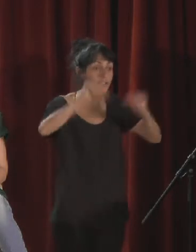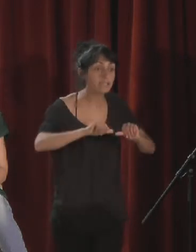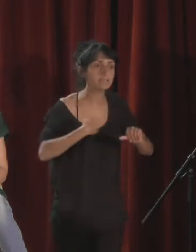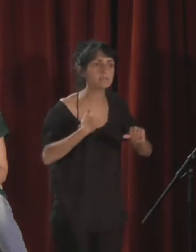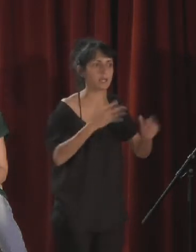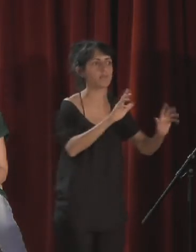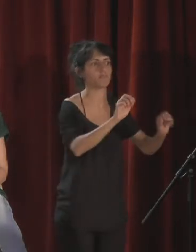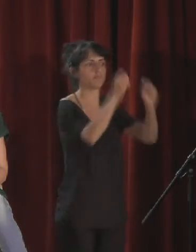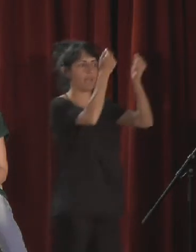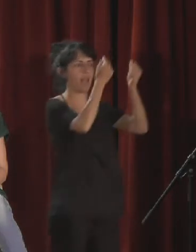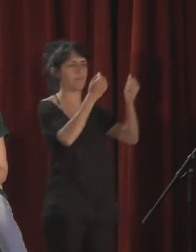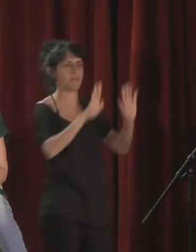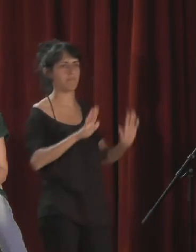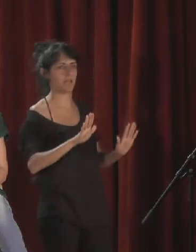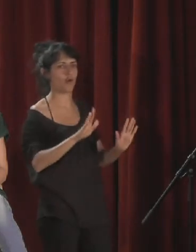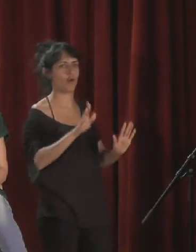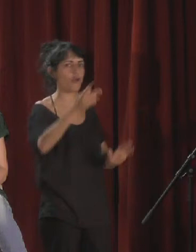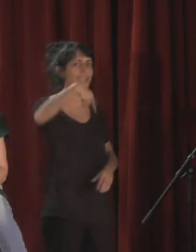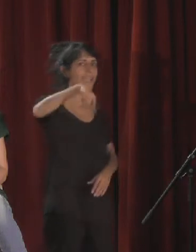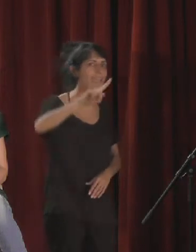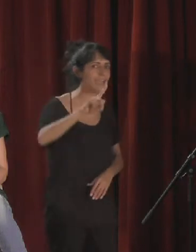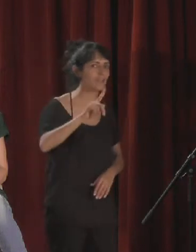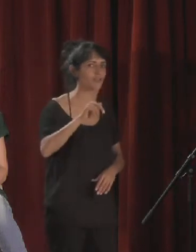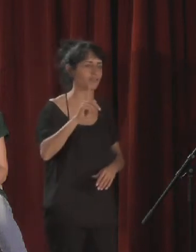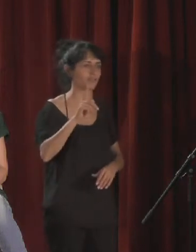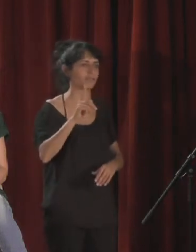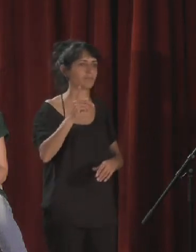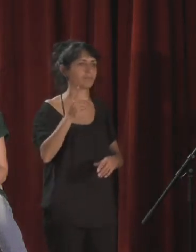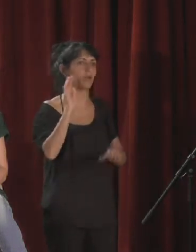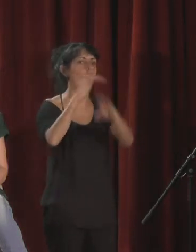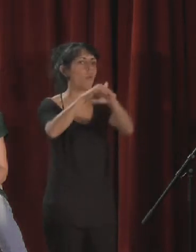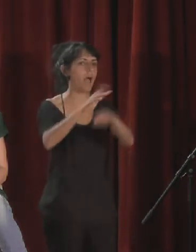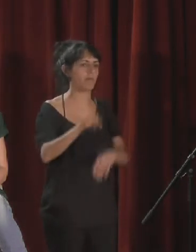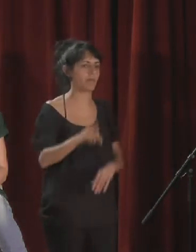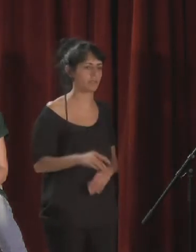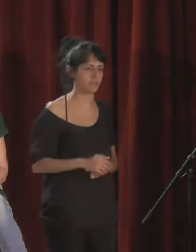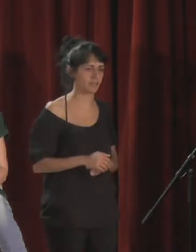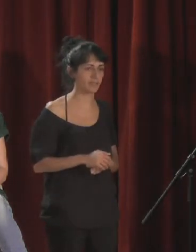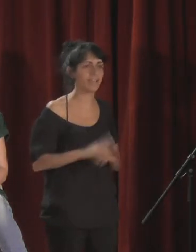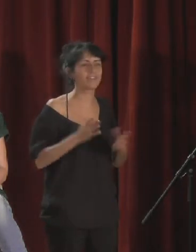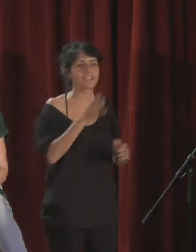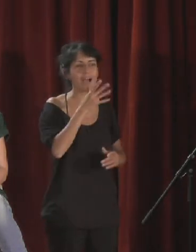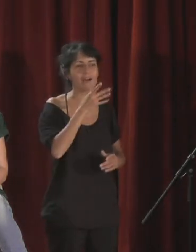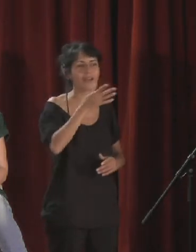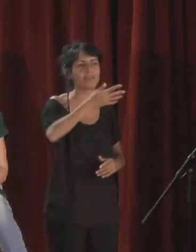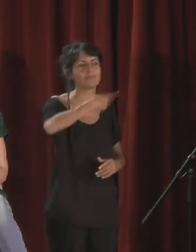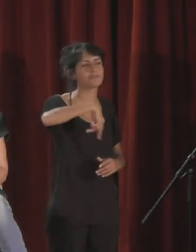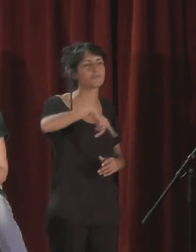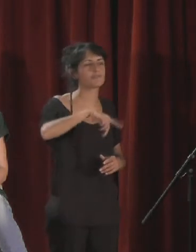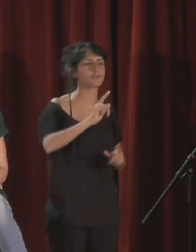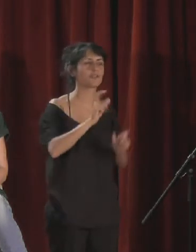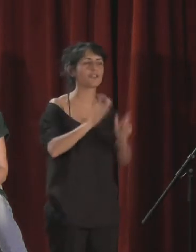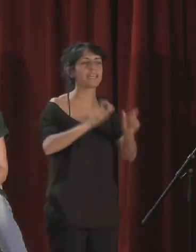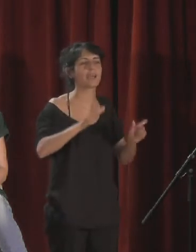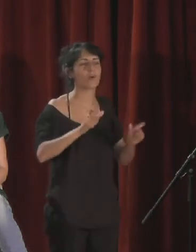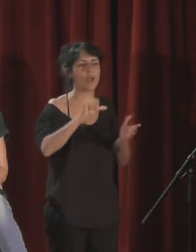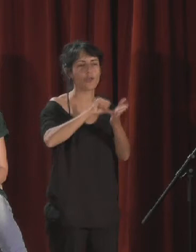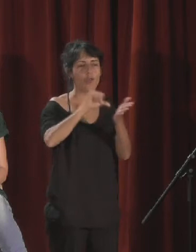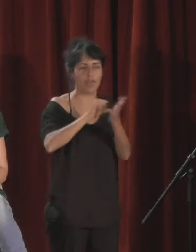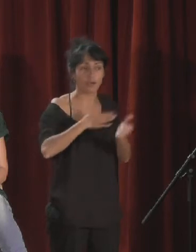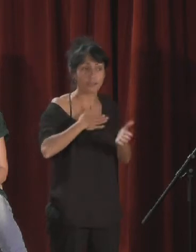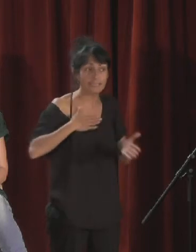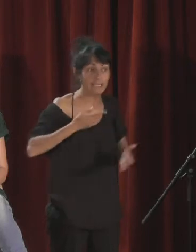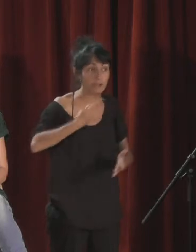que eles mesmos nos meteron. E nós, como cidadás, supónse que lles temos que creer a eles. Eu, dende logo,